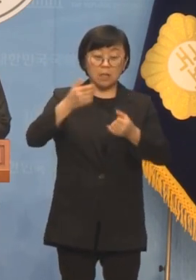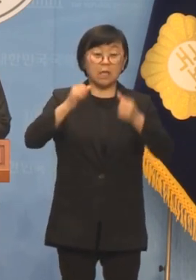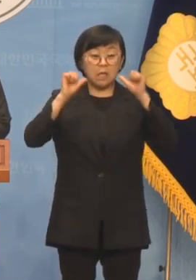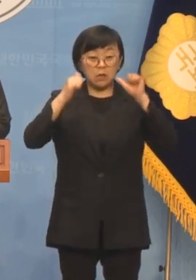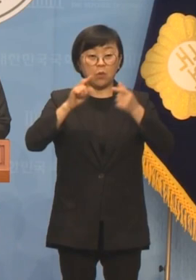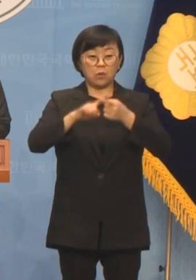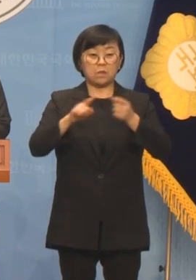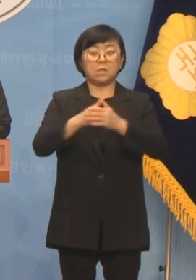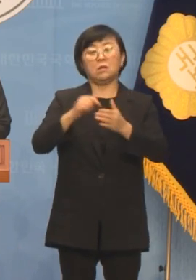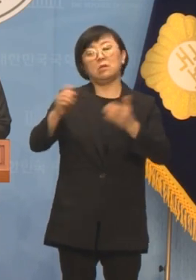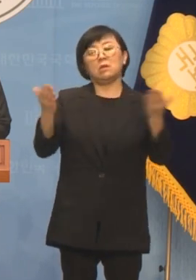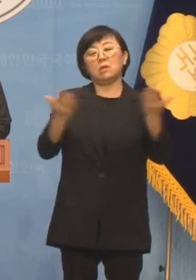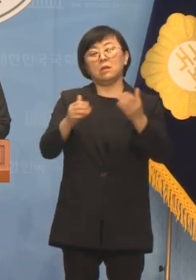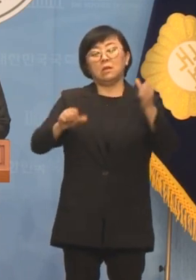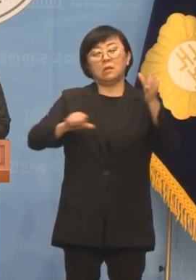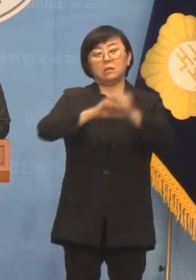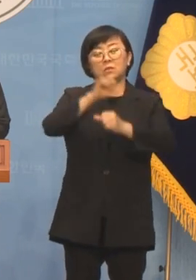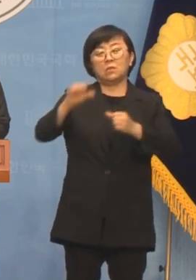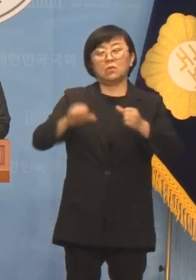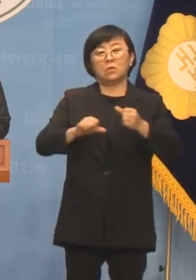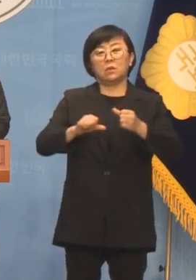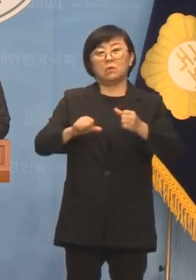열악한 근로 환경 때문입니다.